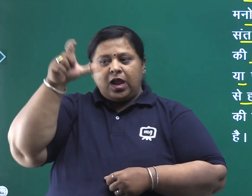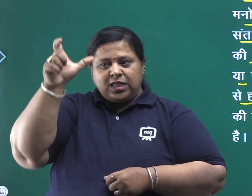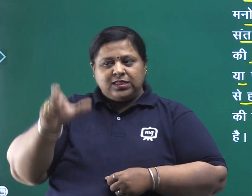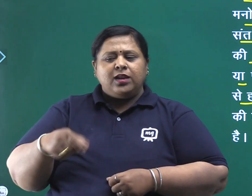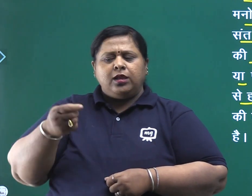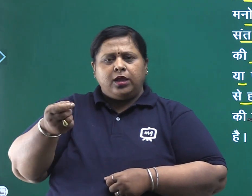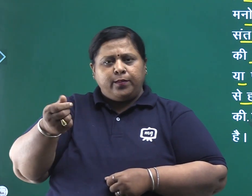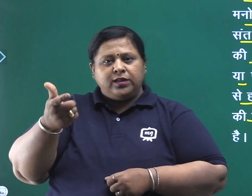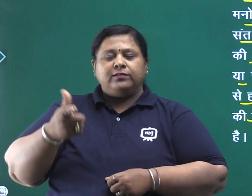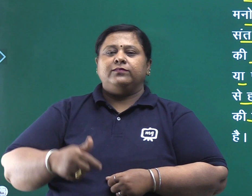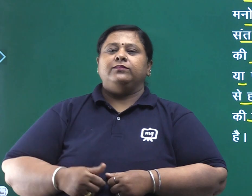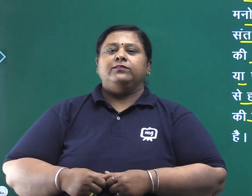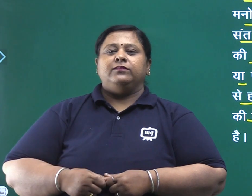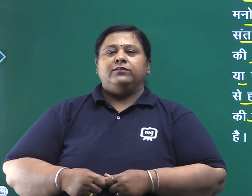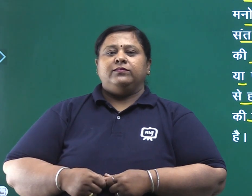की कीमत